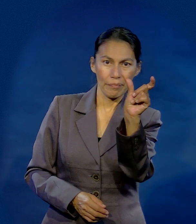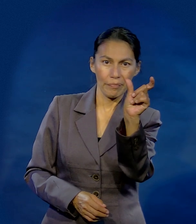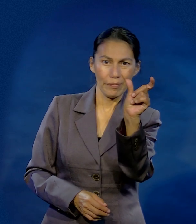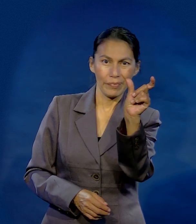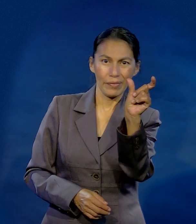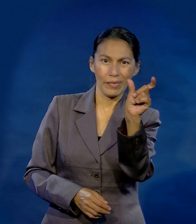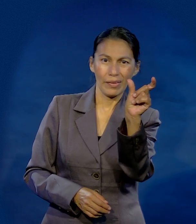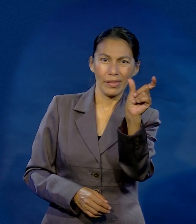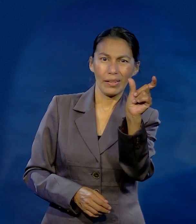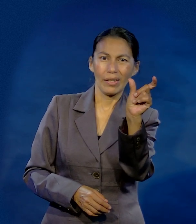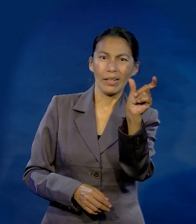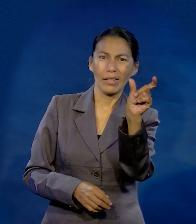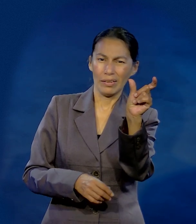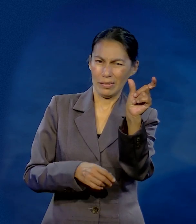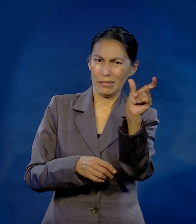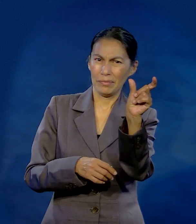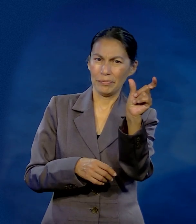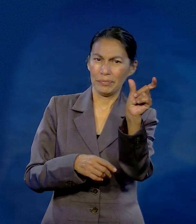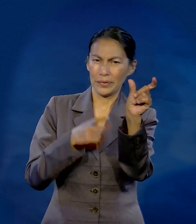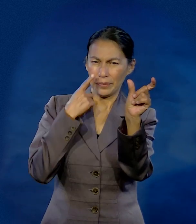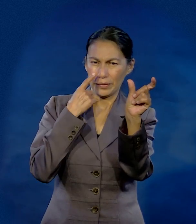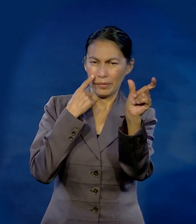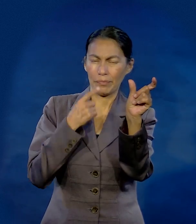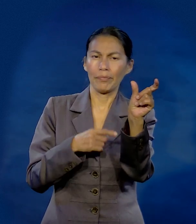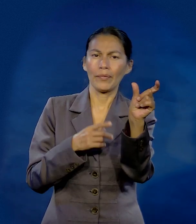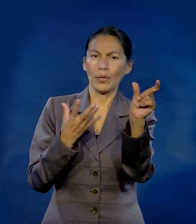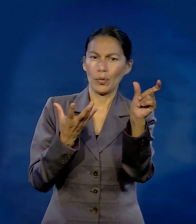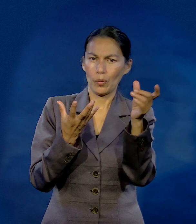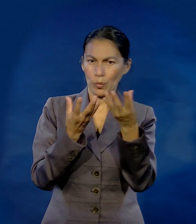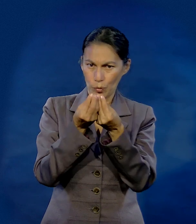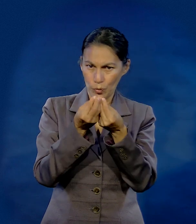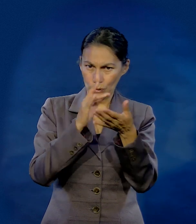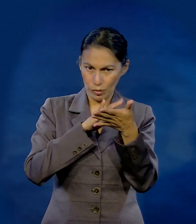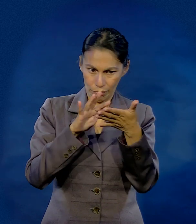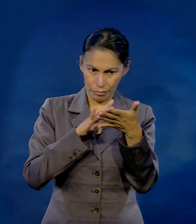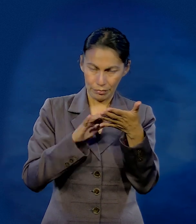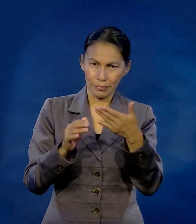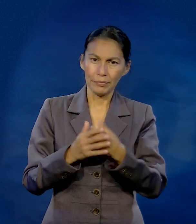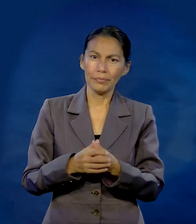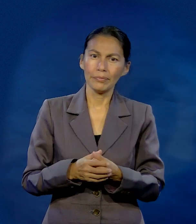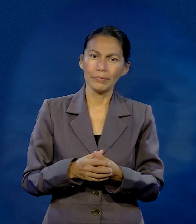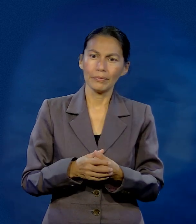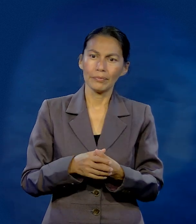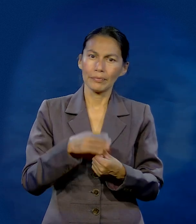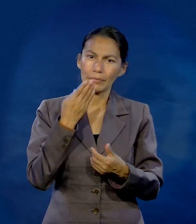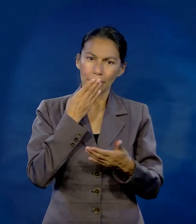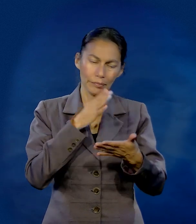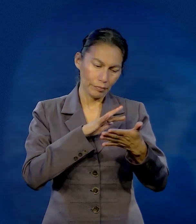Lo raro de la historia es que Jesús se brinca todas estas cualidades